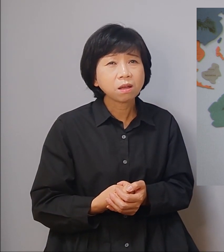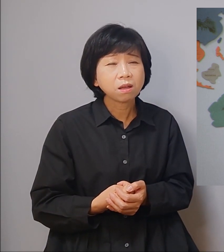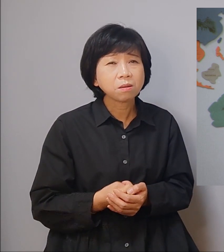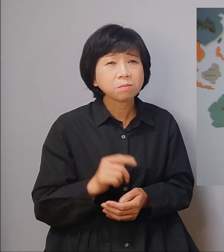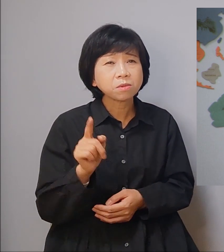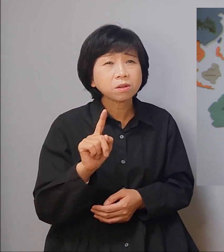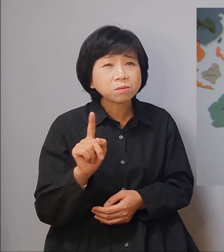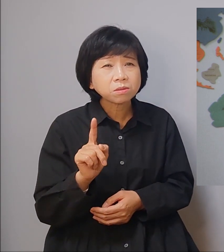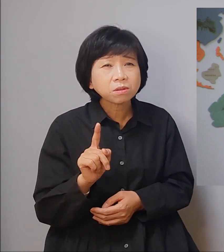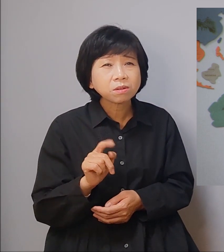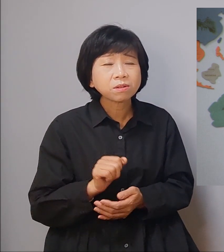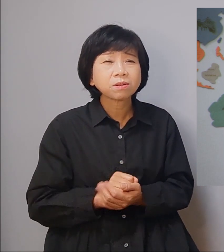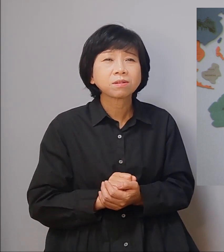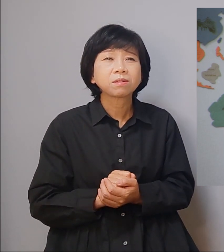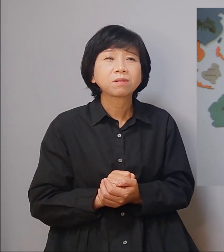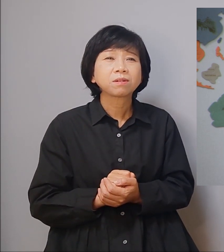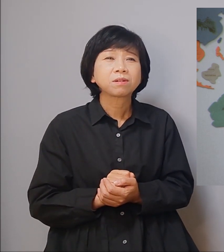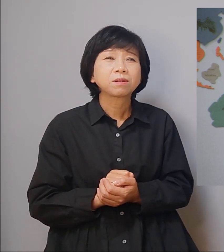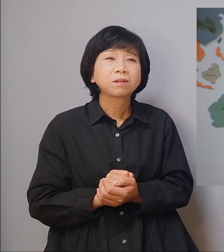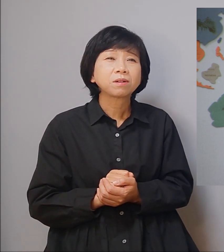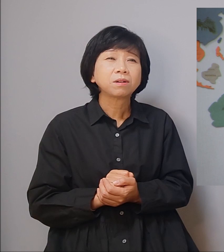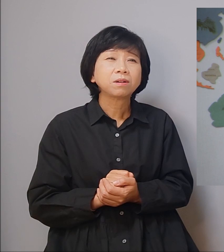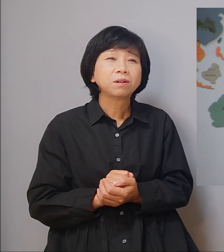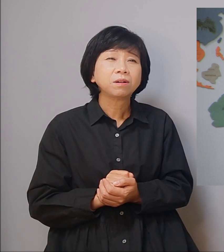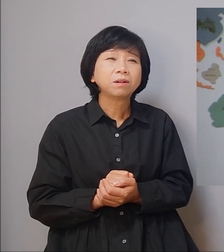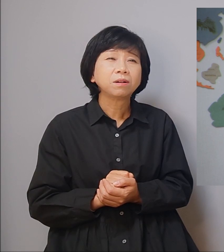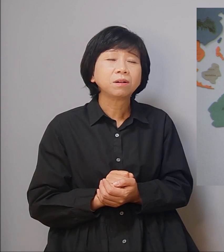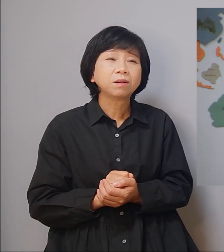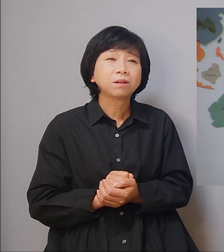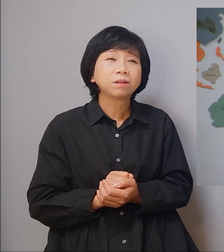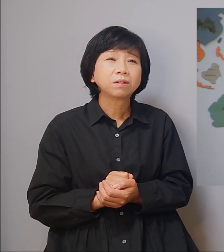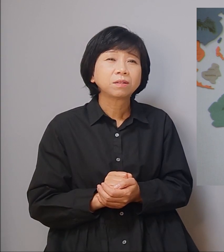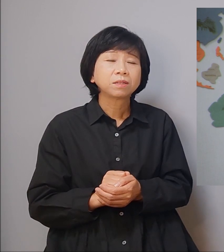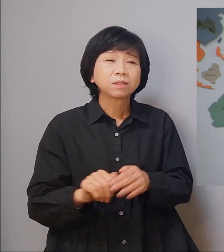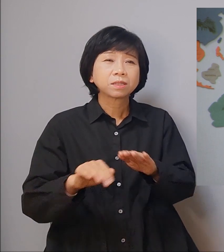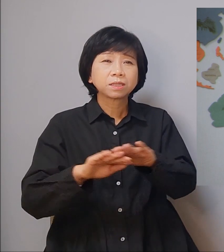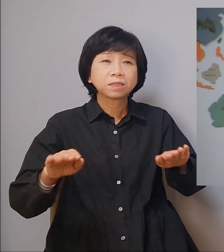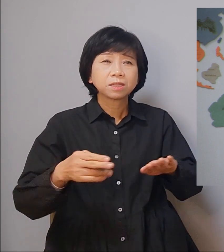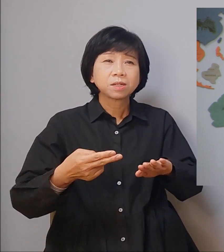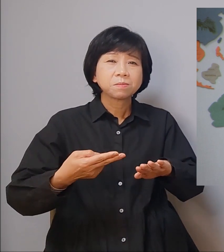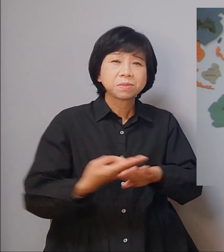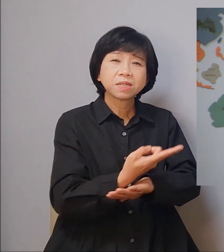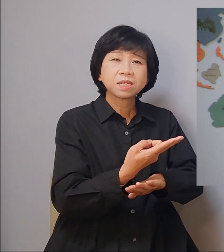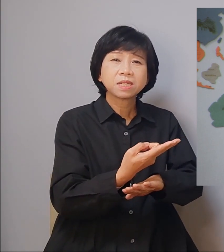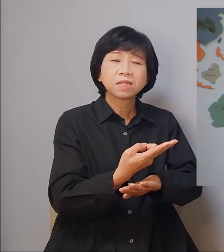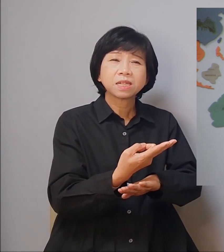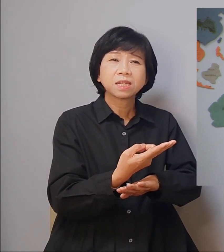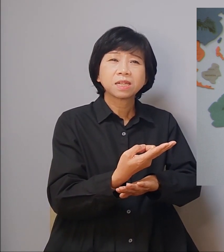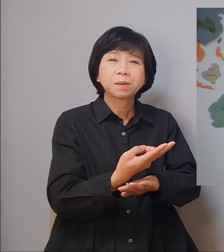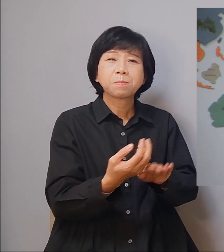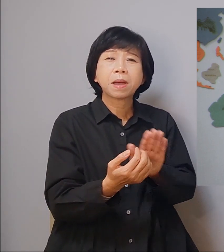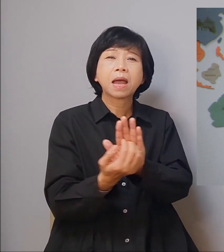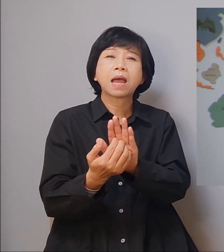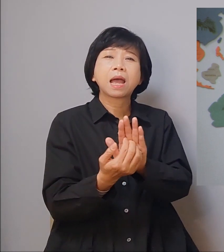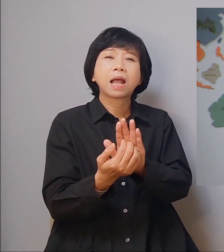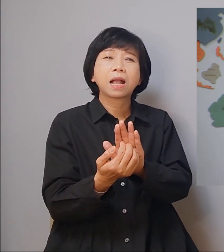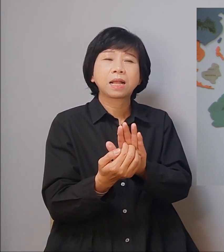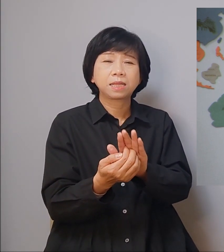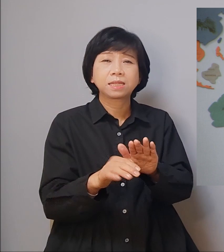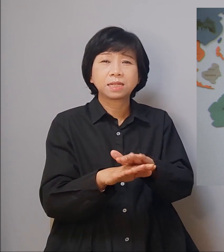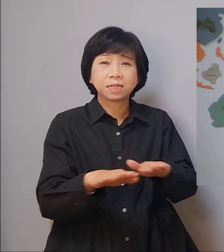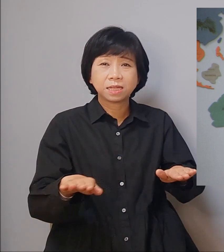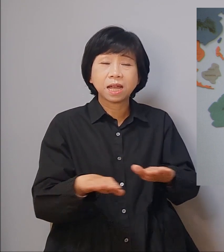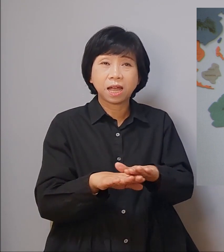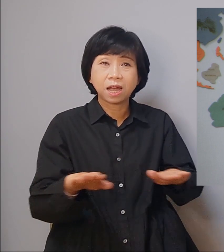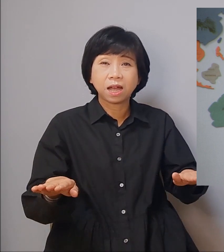뭐라 그러죠? 그게 도끼다시가 우리말로 뭐예요? 아무튼 그 있잖아요. 잘 이렇게 돼 있는 그 실내